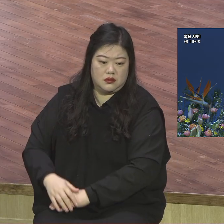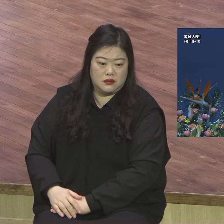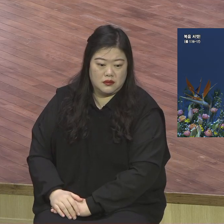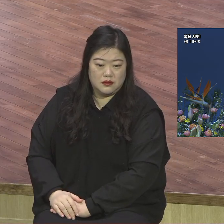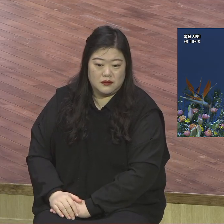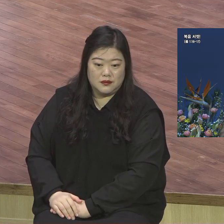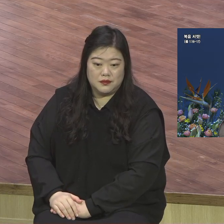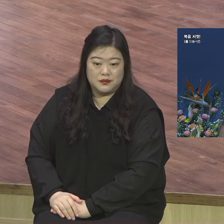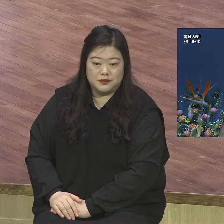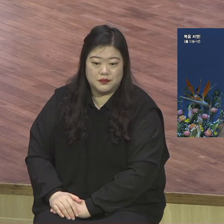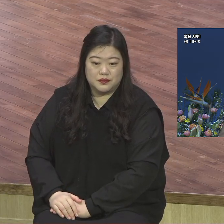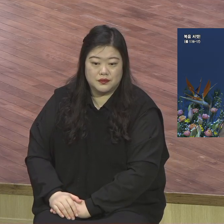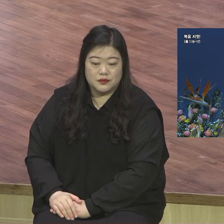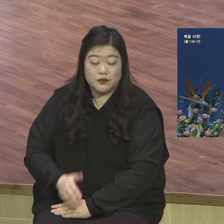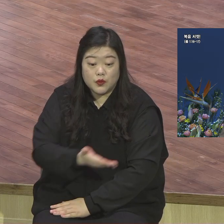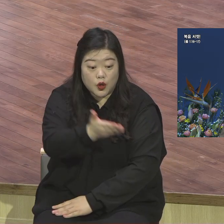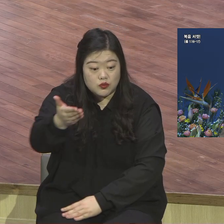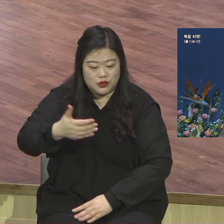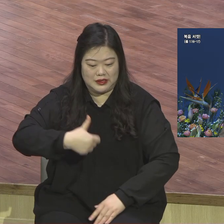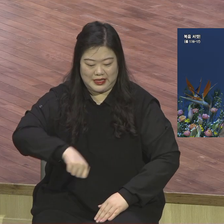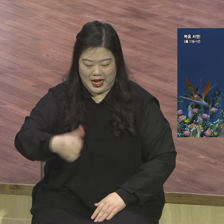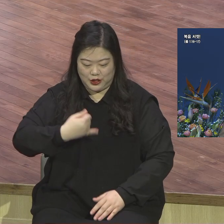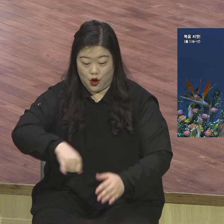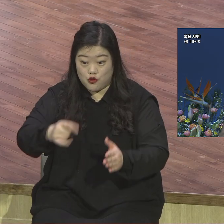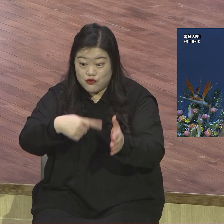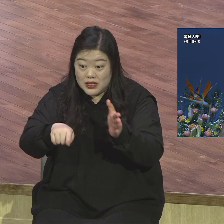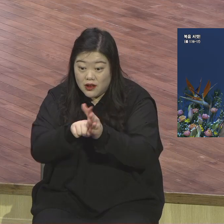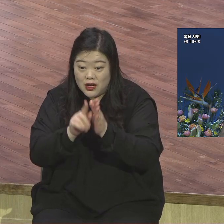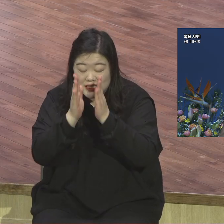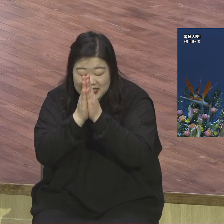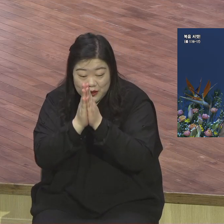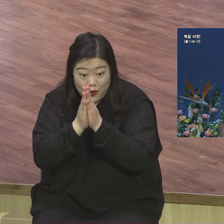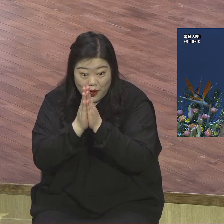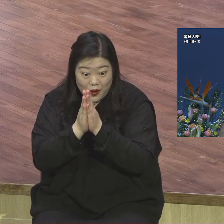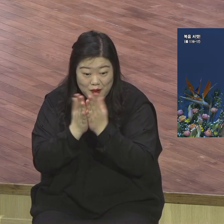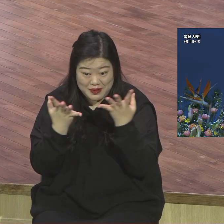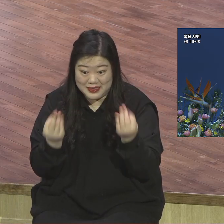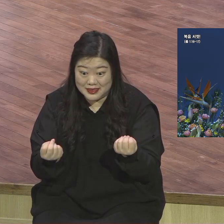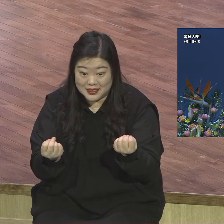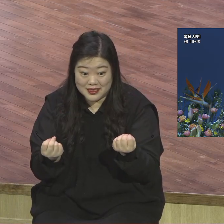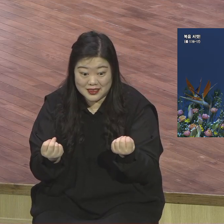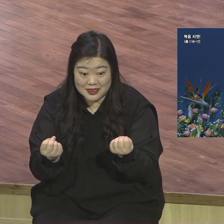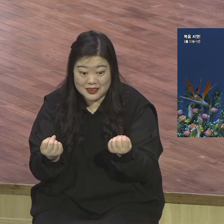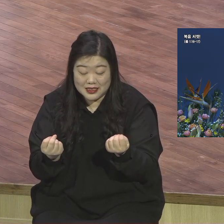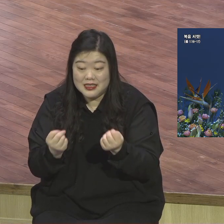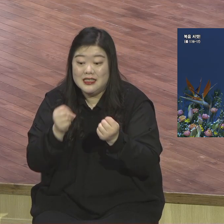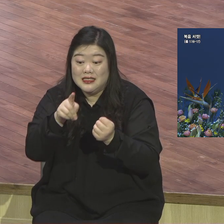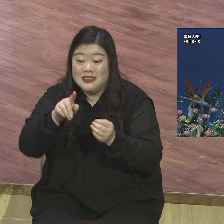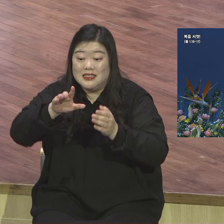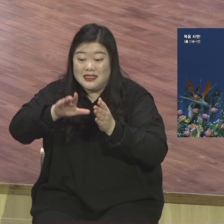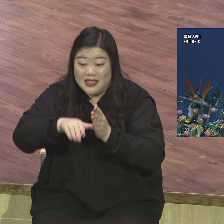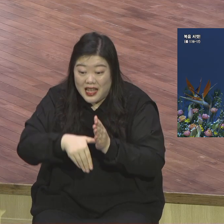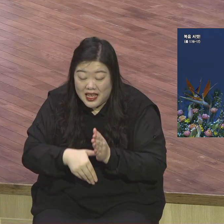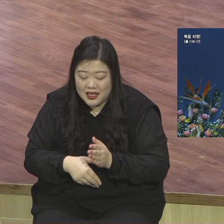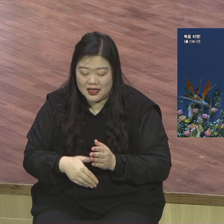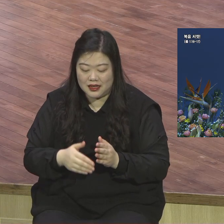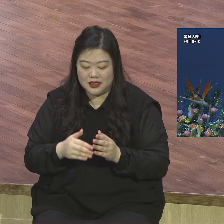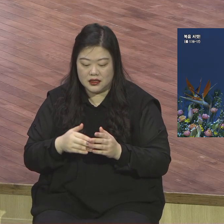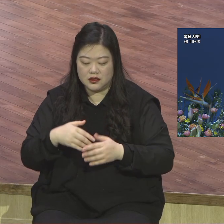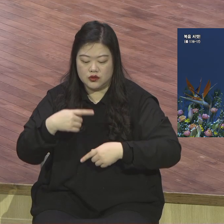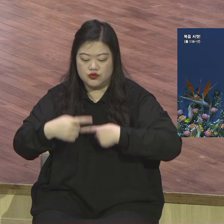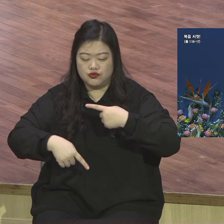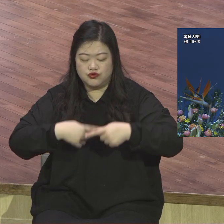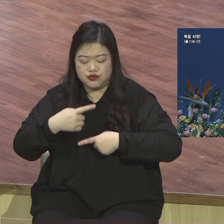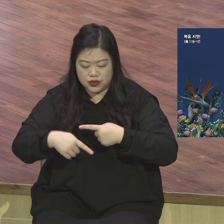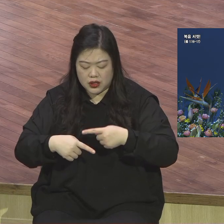세밀하게 보면서 기도해야 돼요. 이렇게 저렇게 지금 후대들이 젊은 세대들이 빠질 수밖에 없는 그런 문화